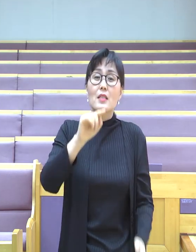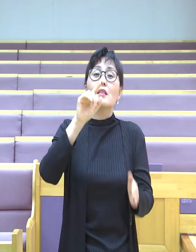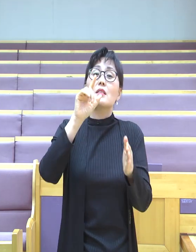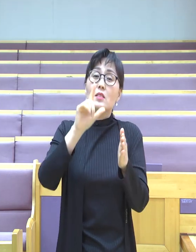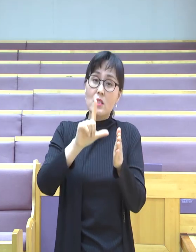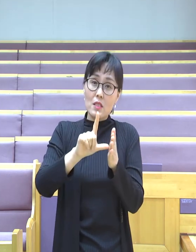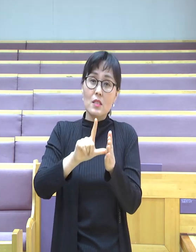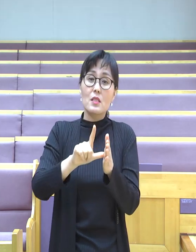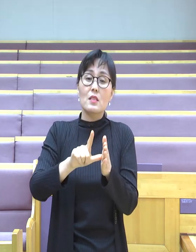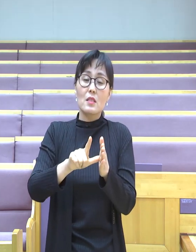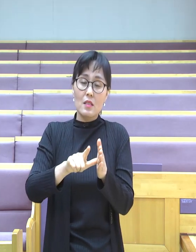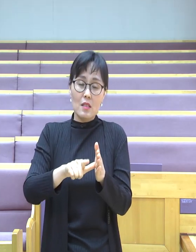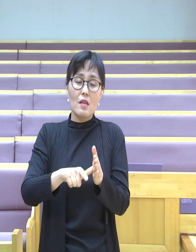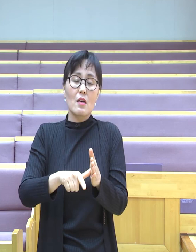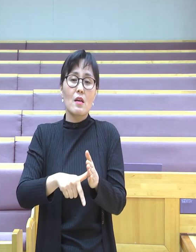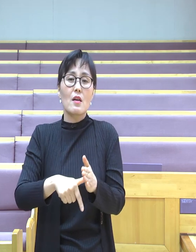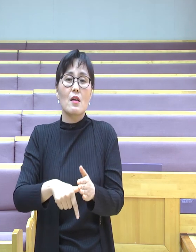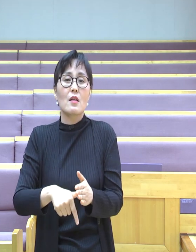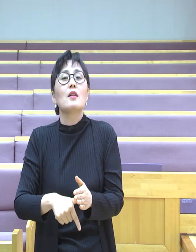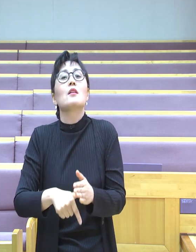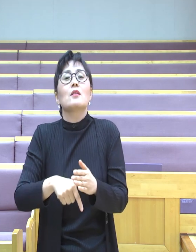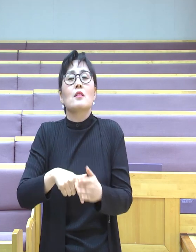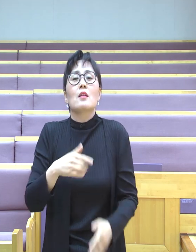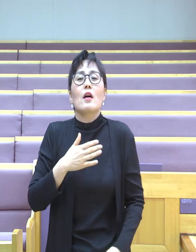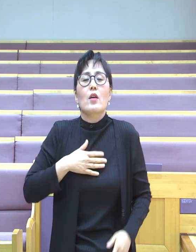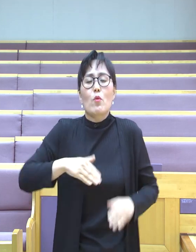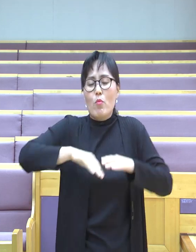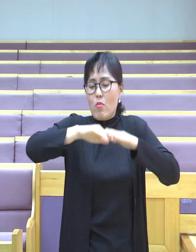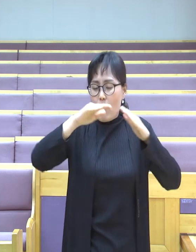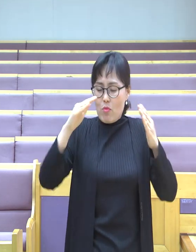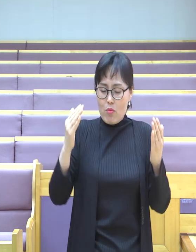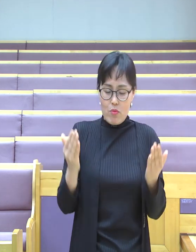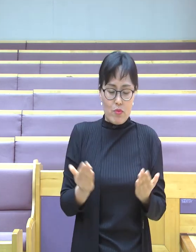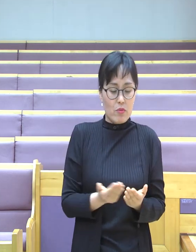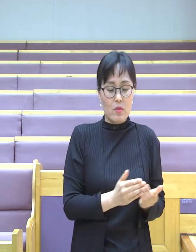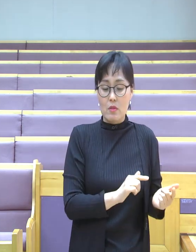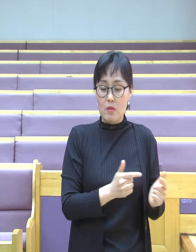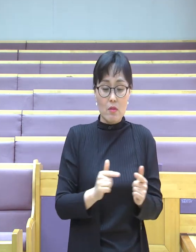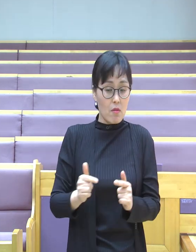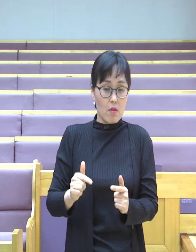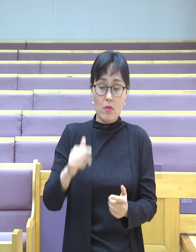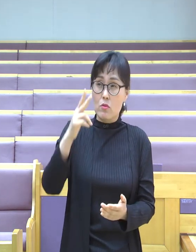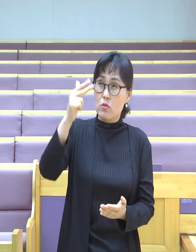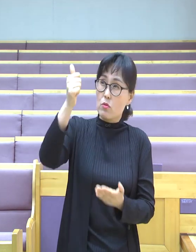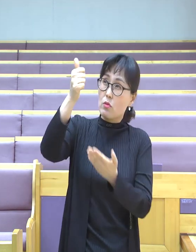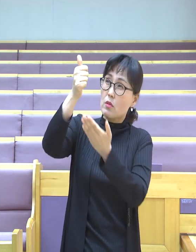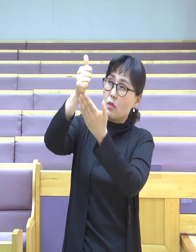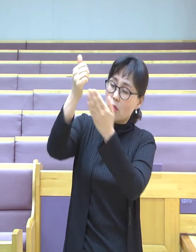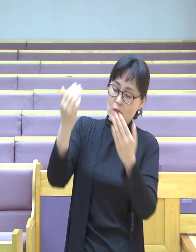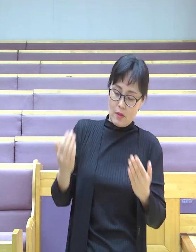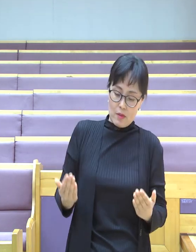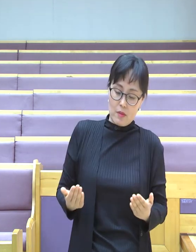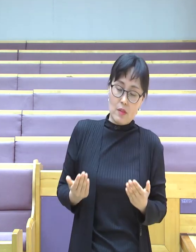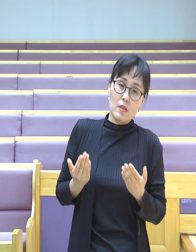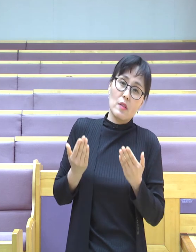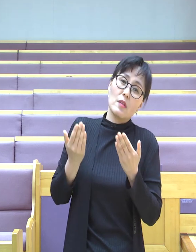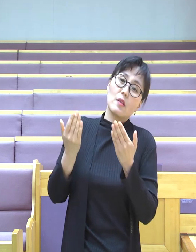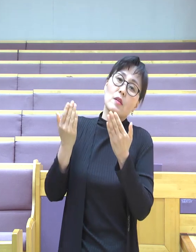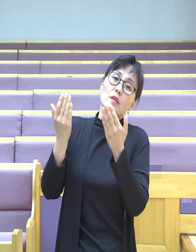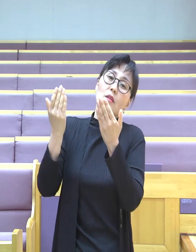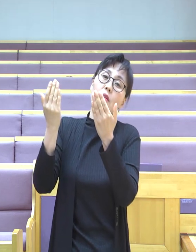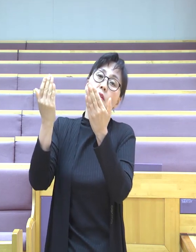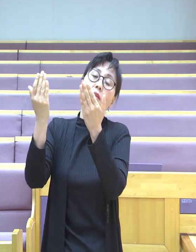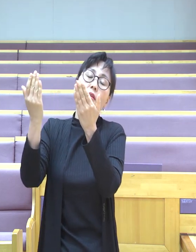이 시간 나의 모든 것을 주께